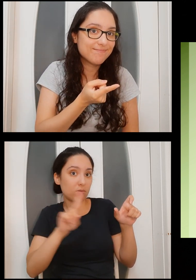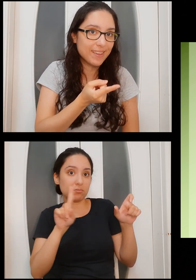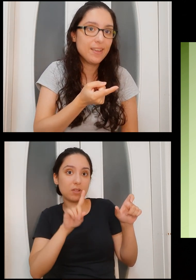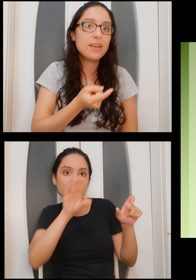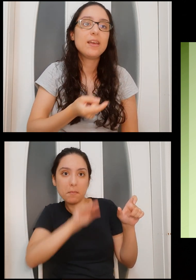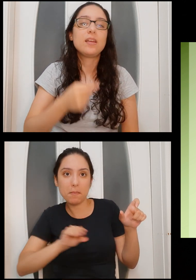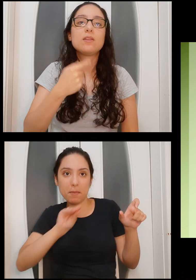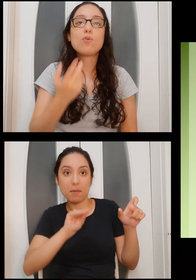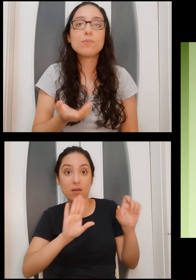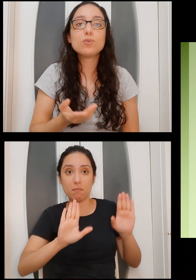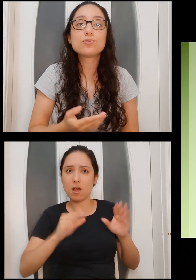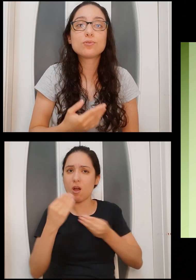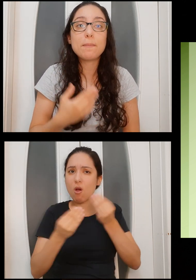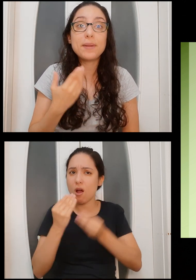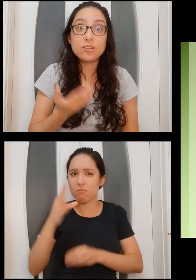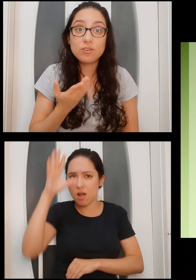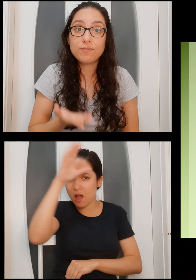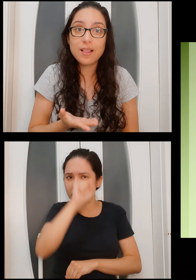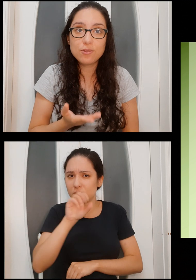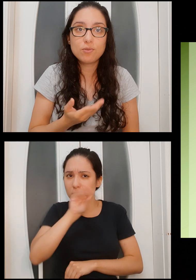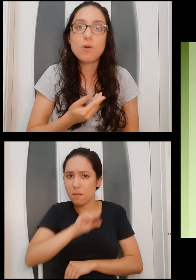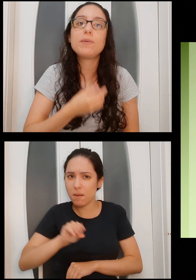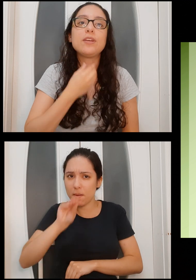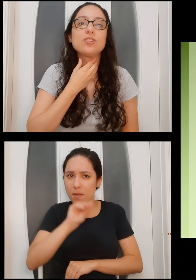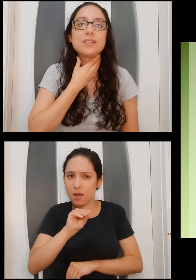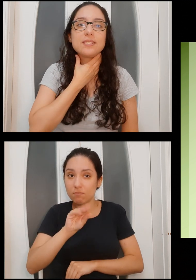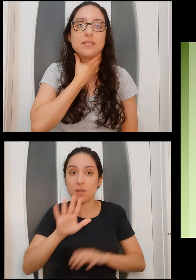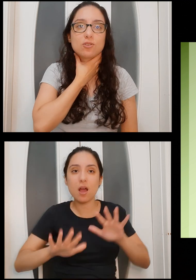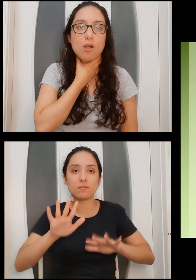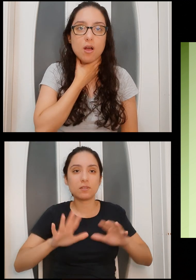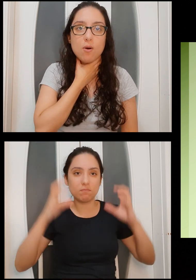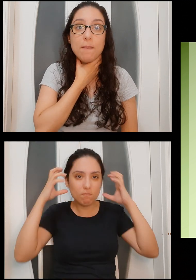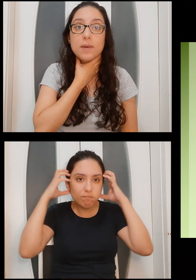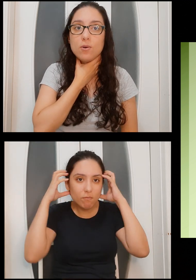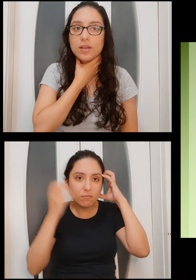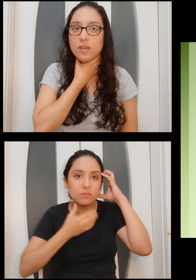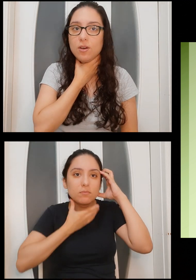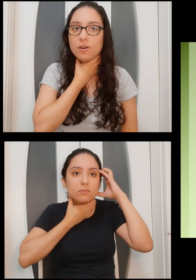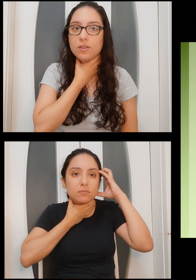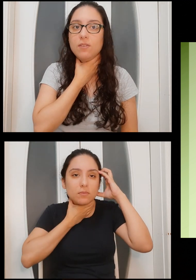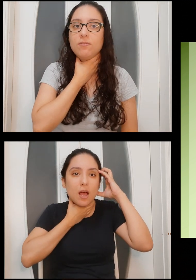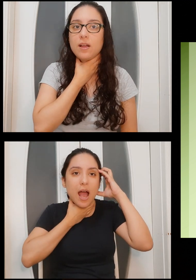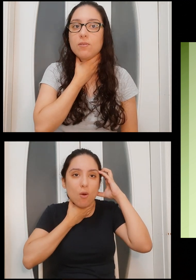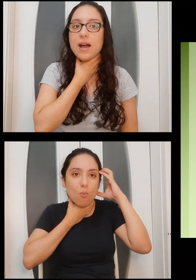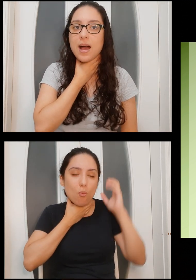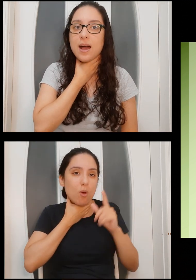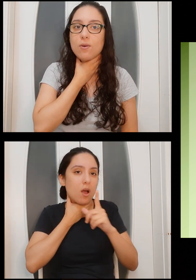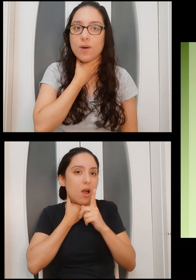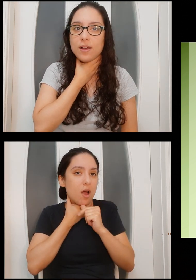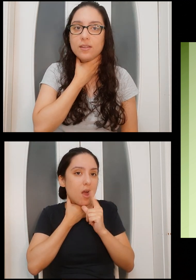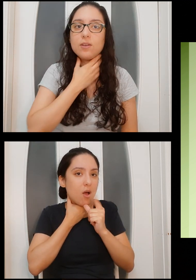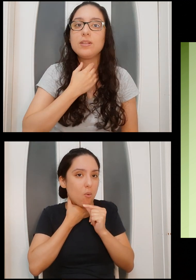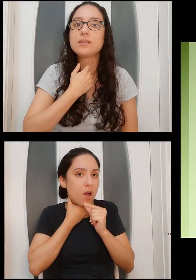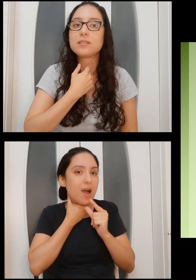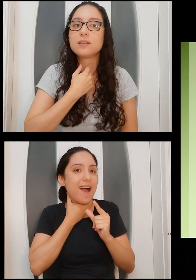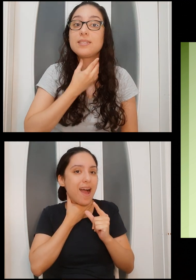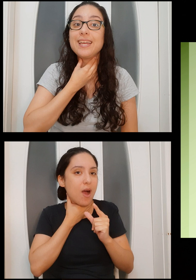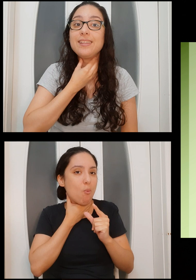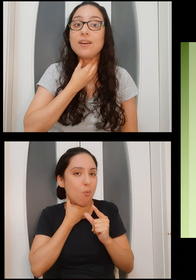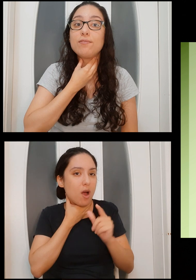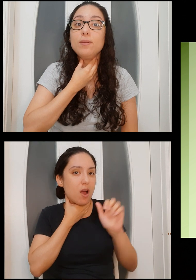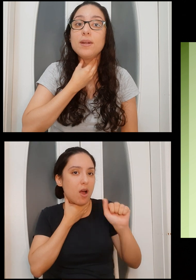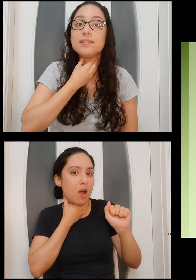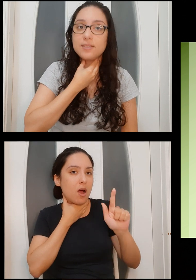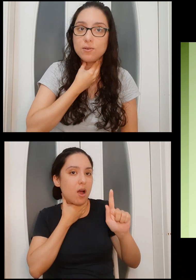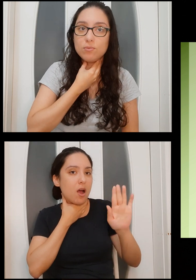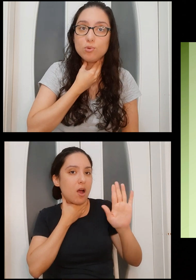reproduzir, né? Então, como que o surdo aprende a falar normalmente? Às vezes eles colocam a mão aqui, ó, e falam água. Então, eles